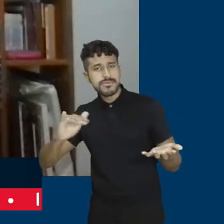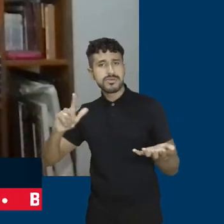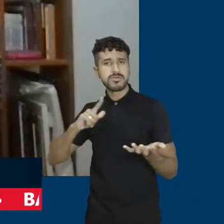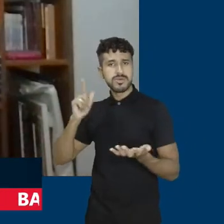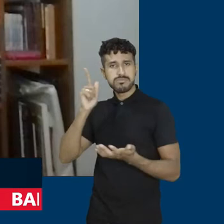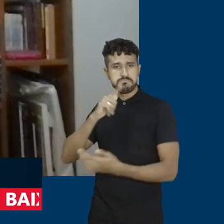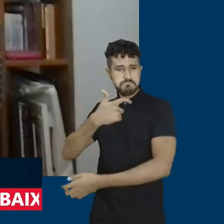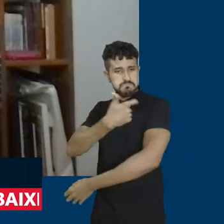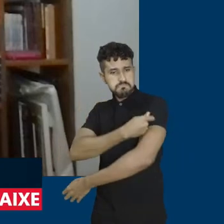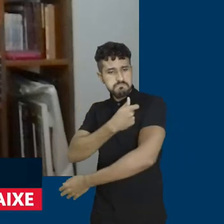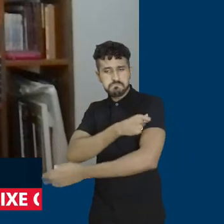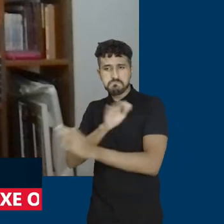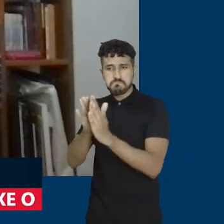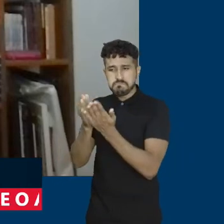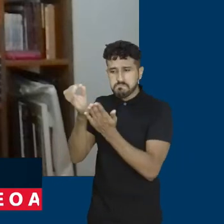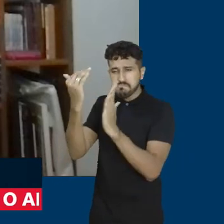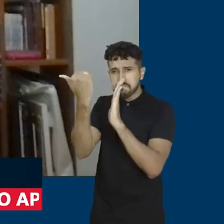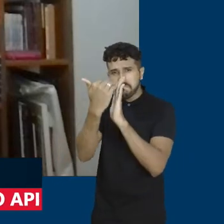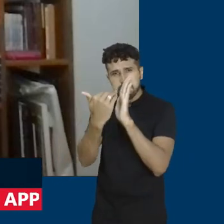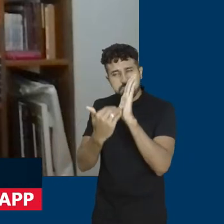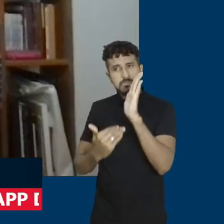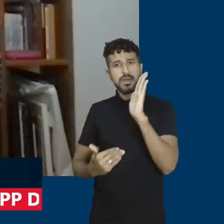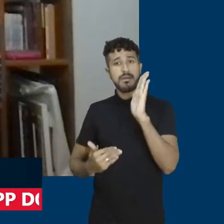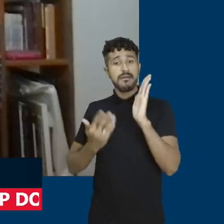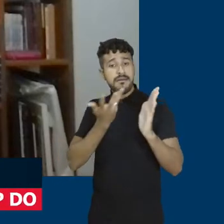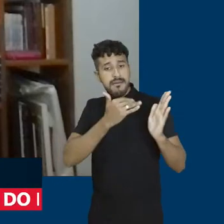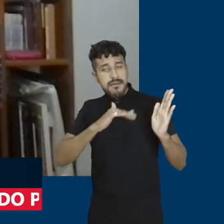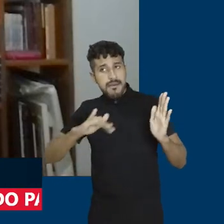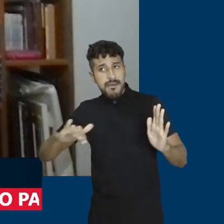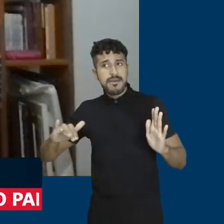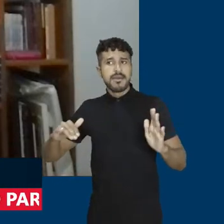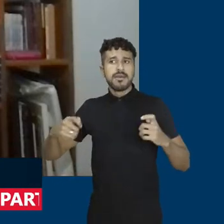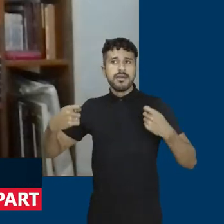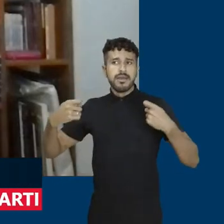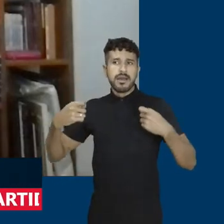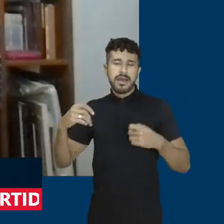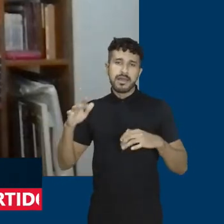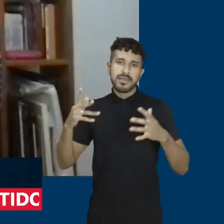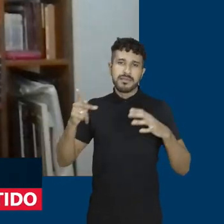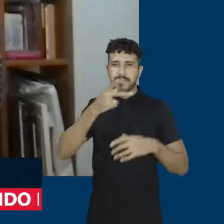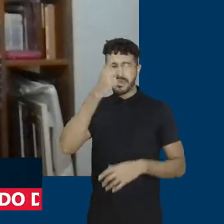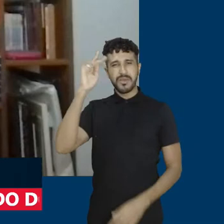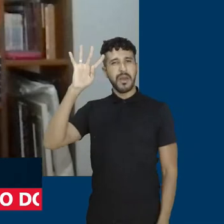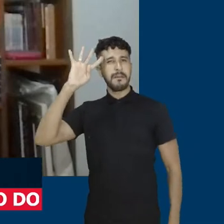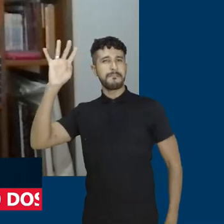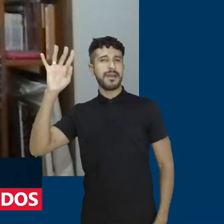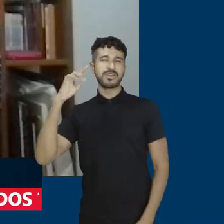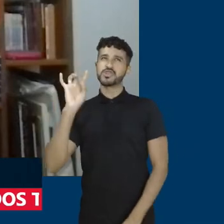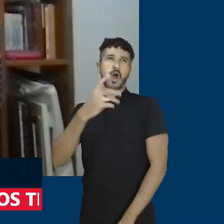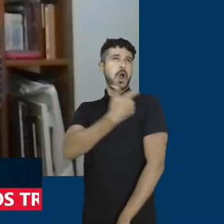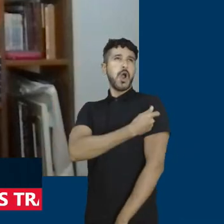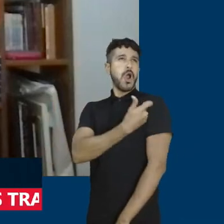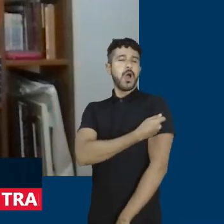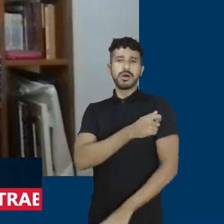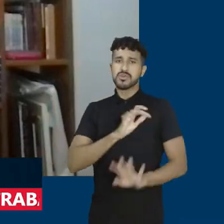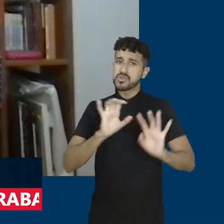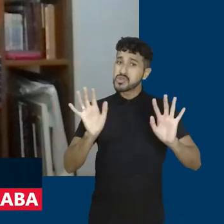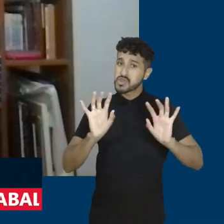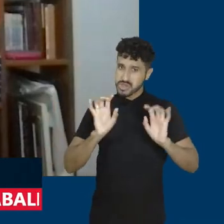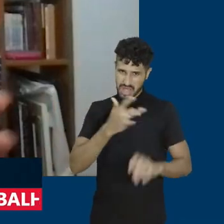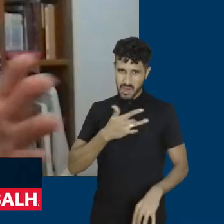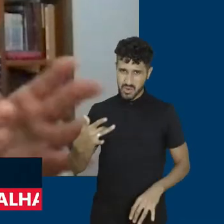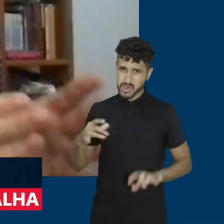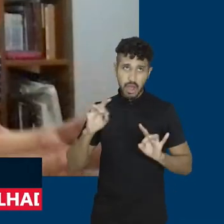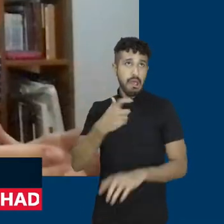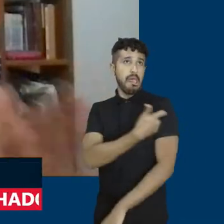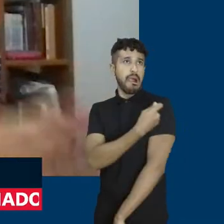dia e que tenha acompanhamento, porque a criança tem que... Tem gente também que acha que é só vacina. Não, não é. É estar